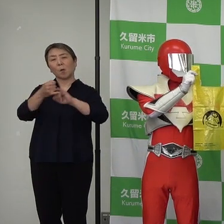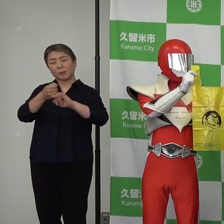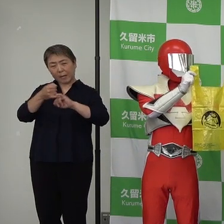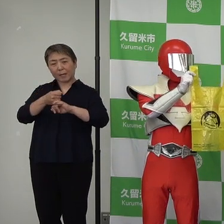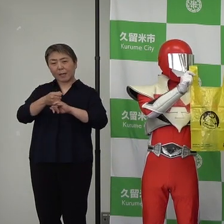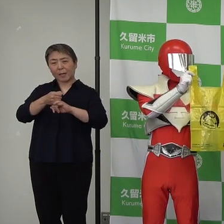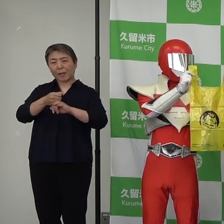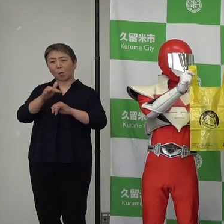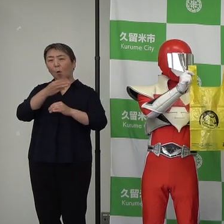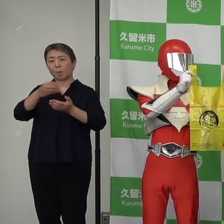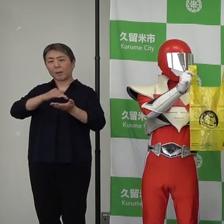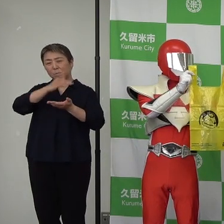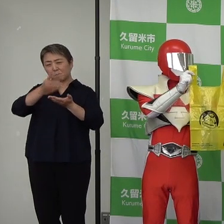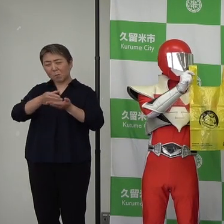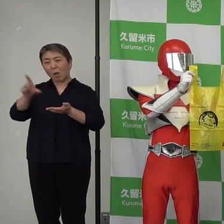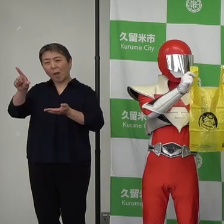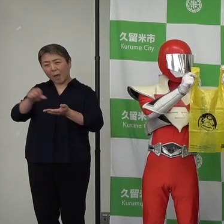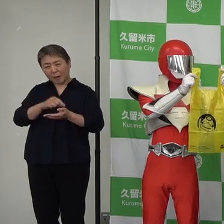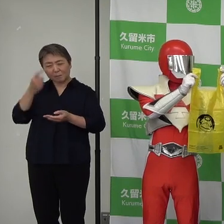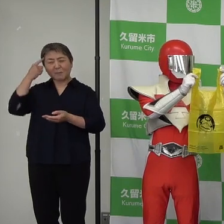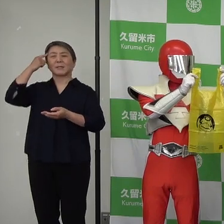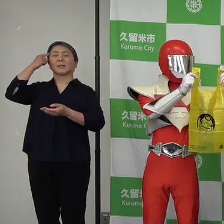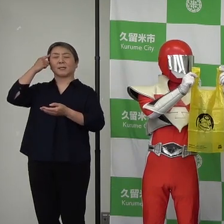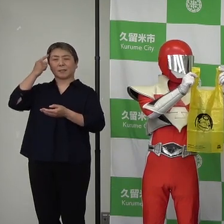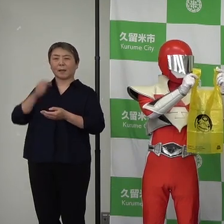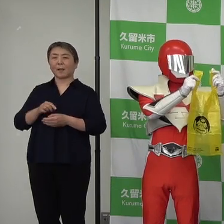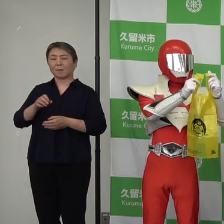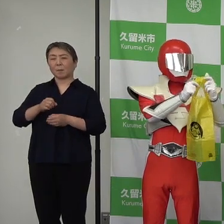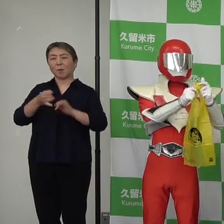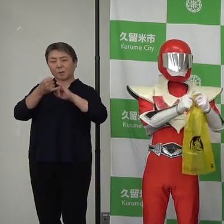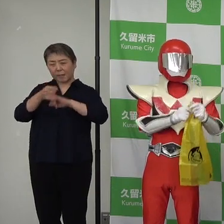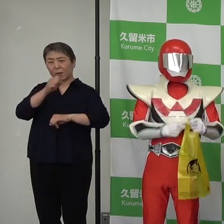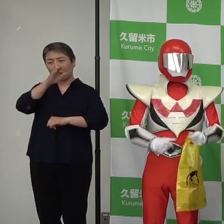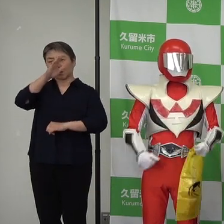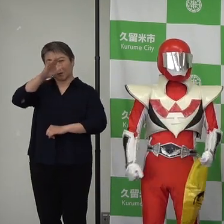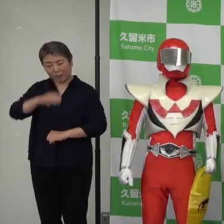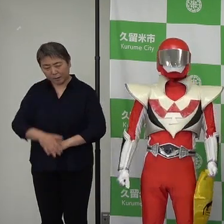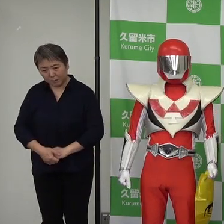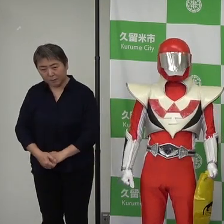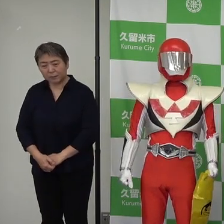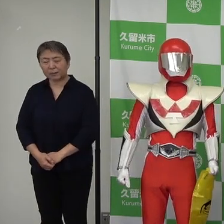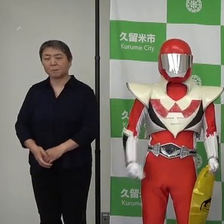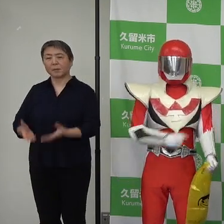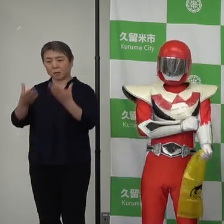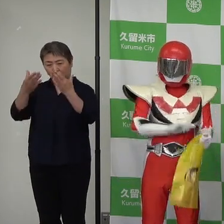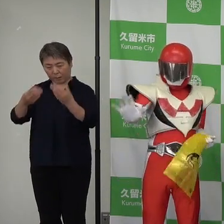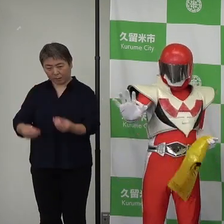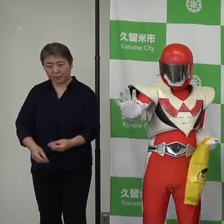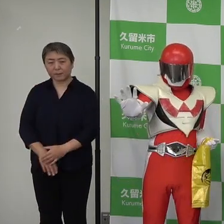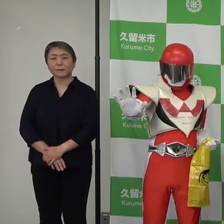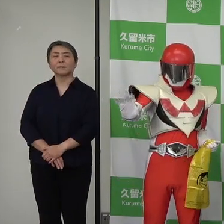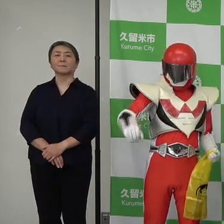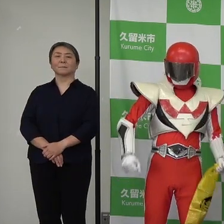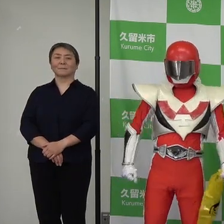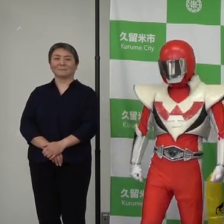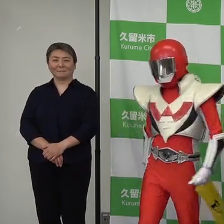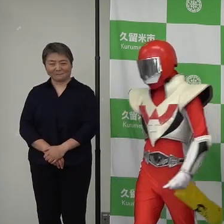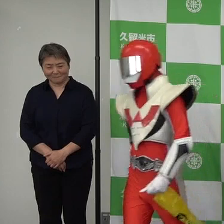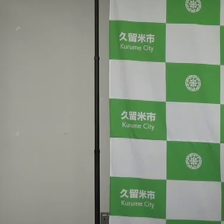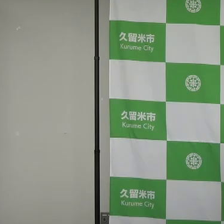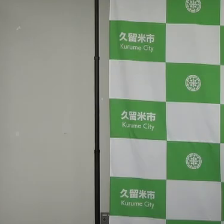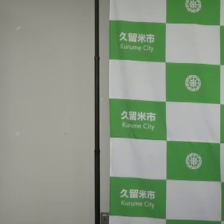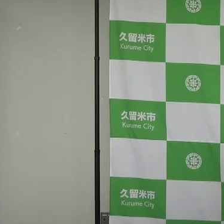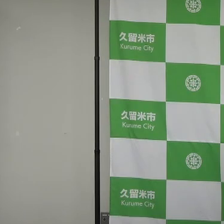減量を意識してもらいたいと思いますので、ぜひよろしくお願いしたいと思います。以上です。ありがとうございます。